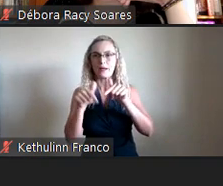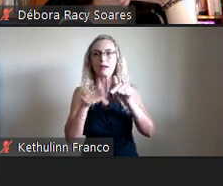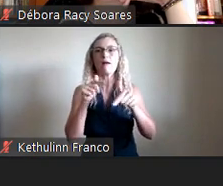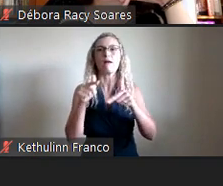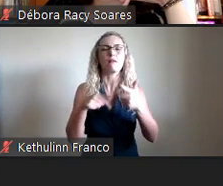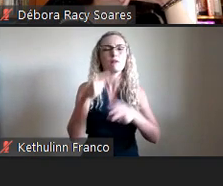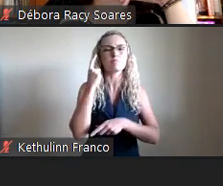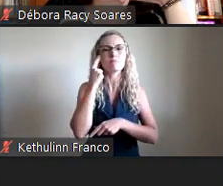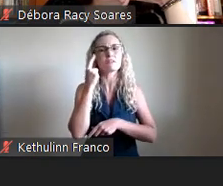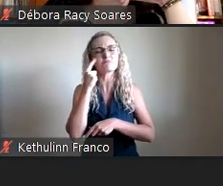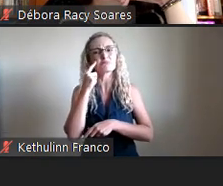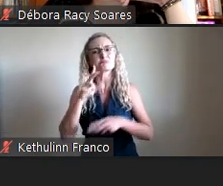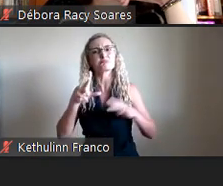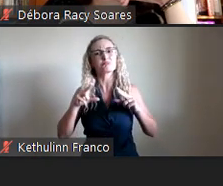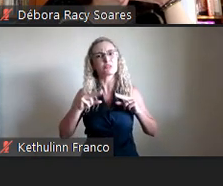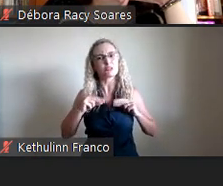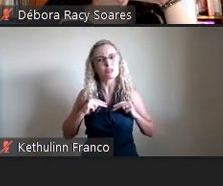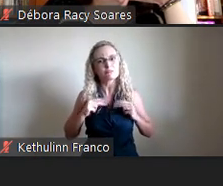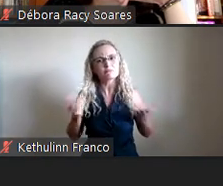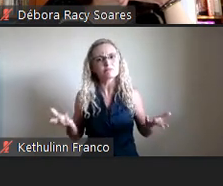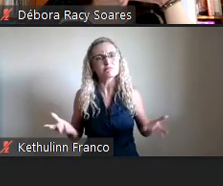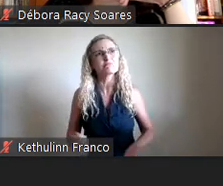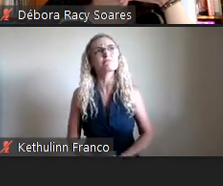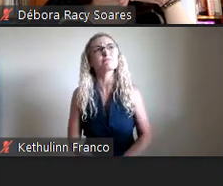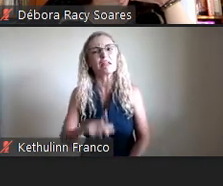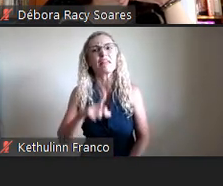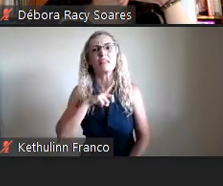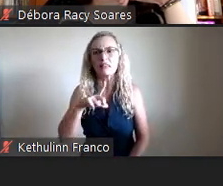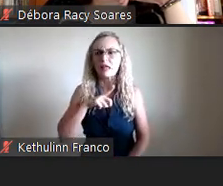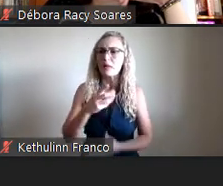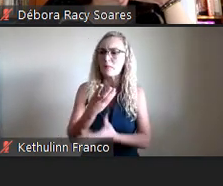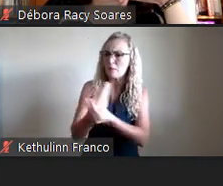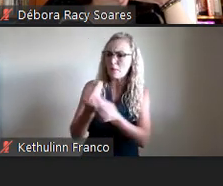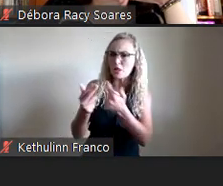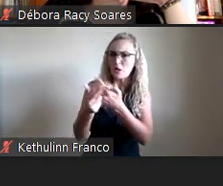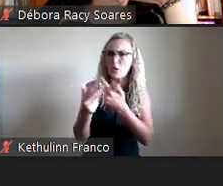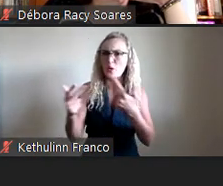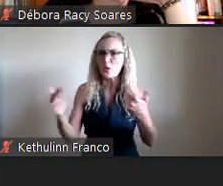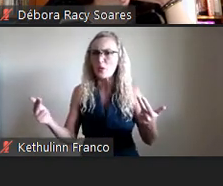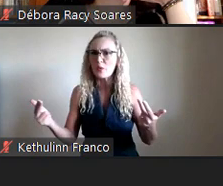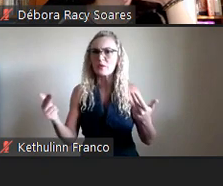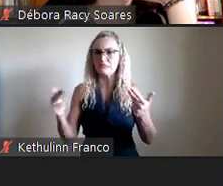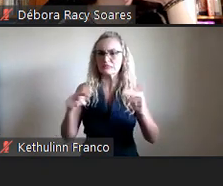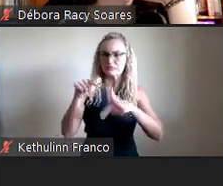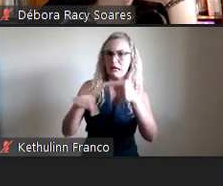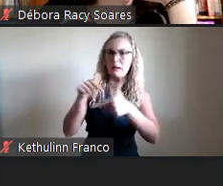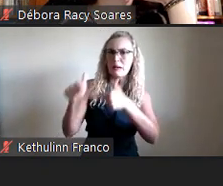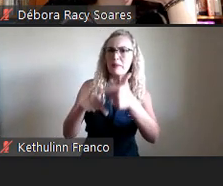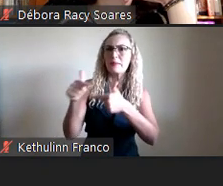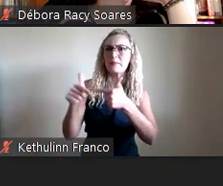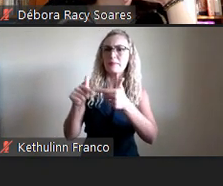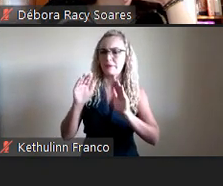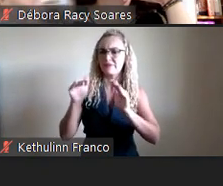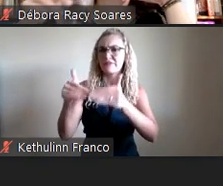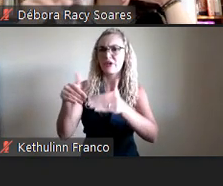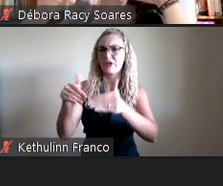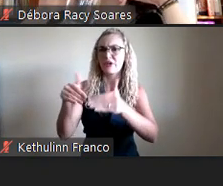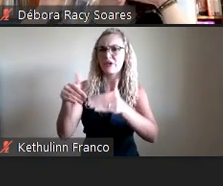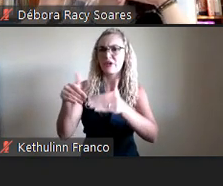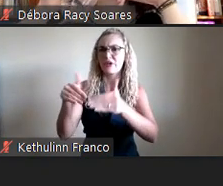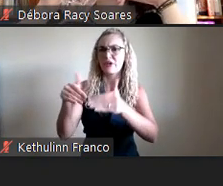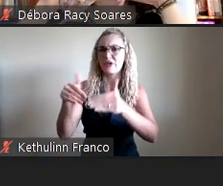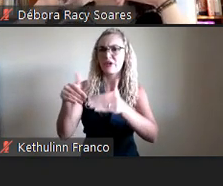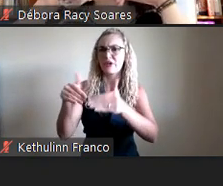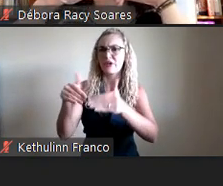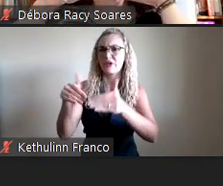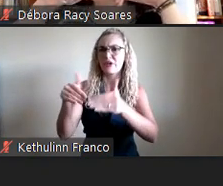portuguesa como língua estrangeira. Os nativos, né, os estrangeiros que aprendem a língua